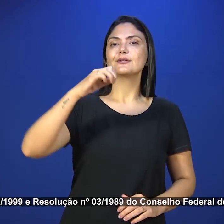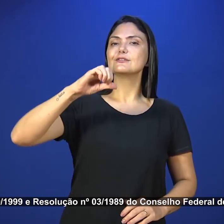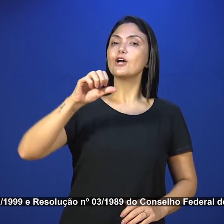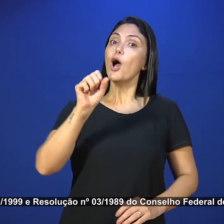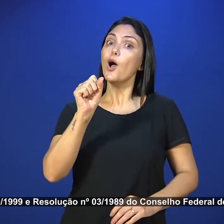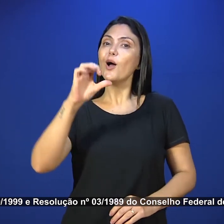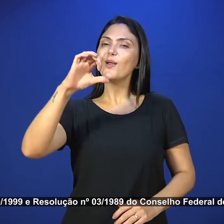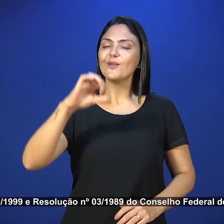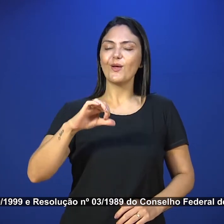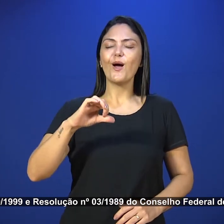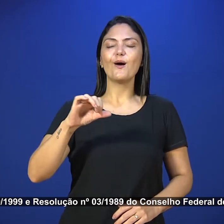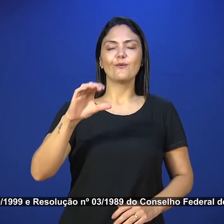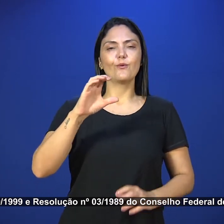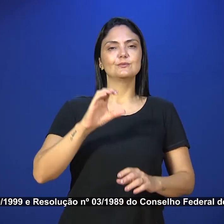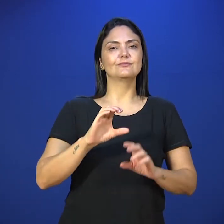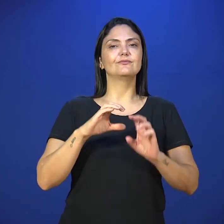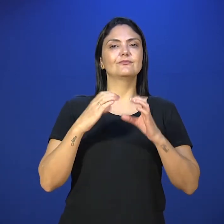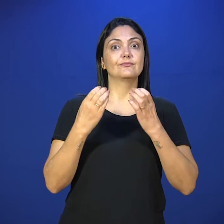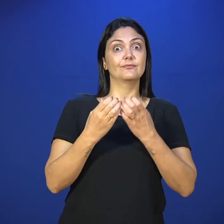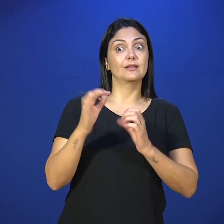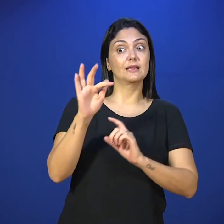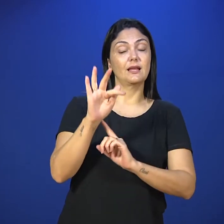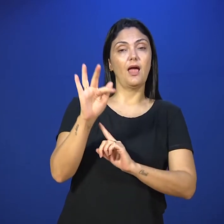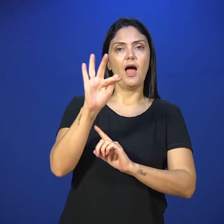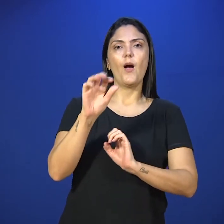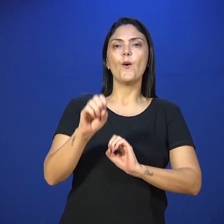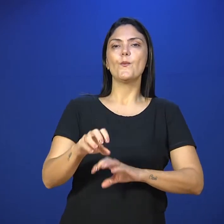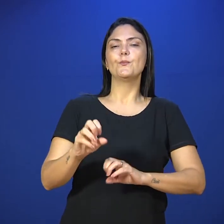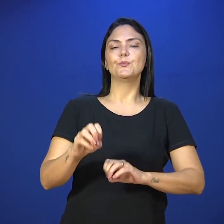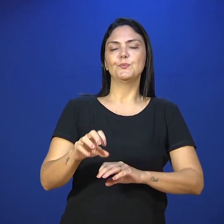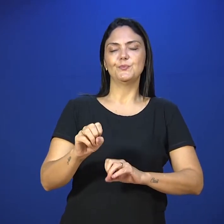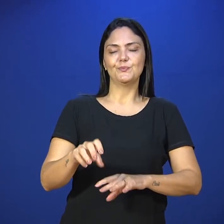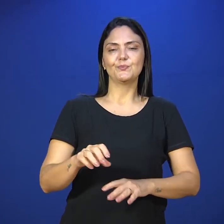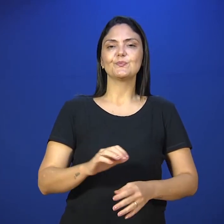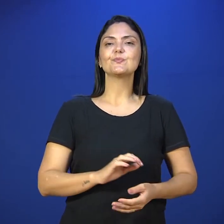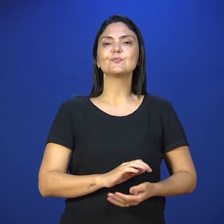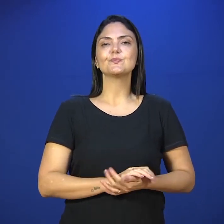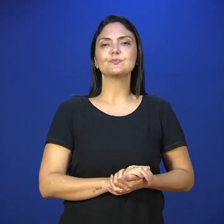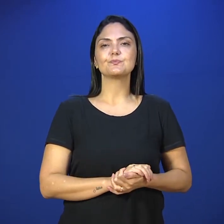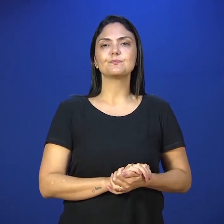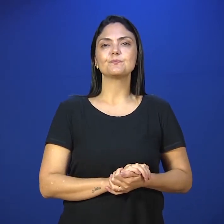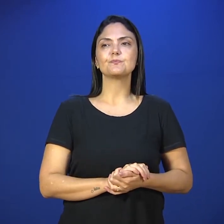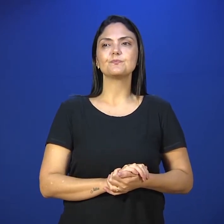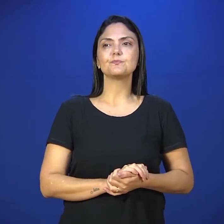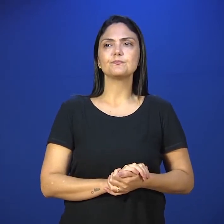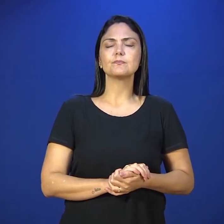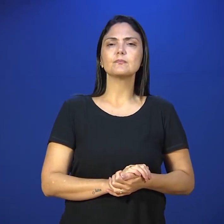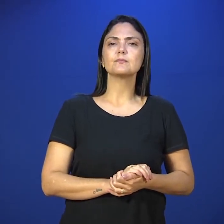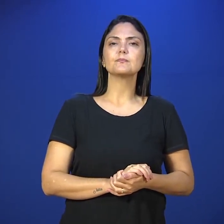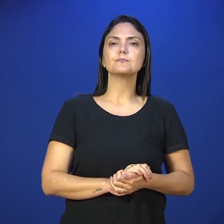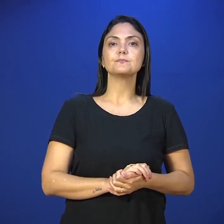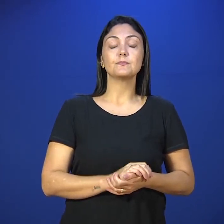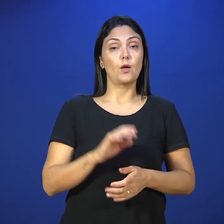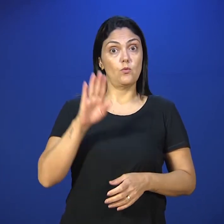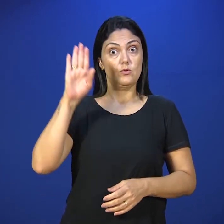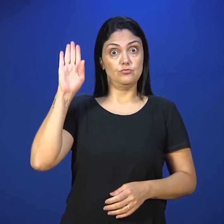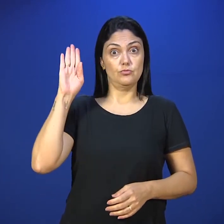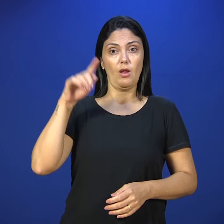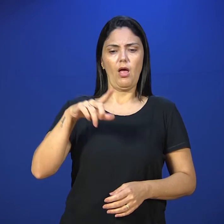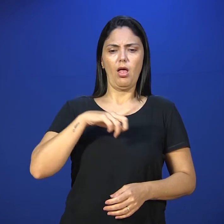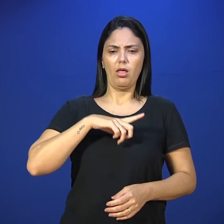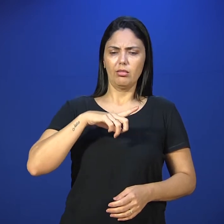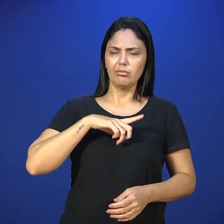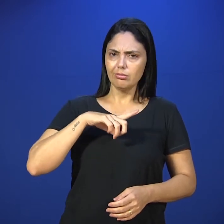03/1989 do Conselho Federal de Educação. 7. Obrigação de meio. 7.1. O candidato